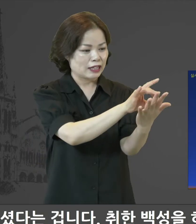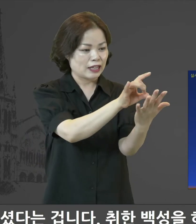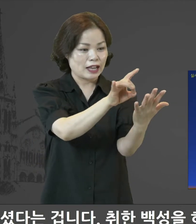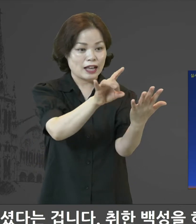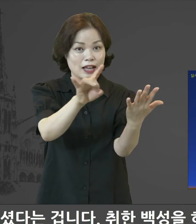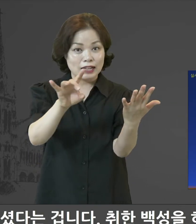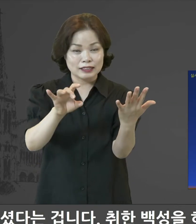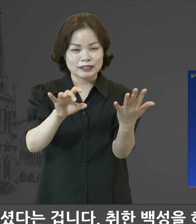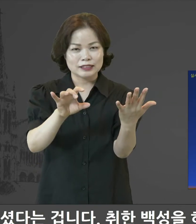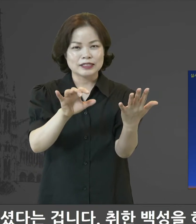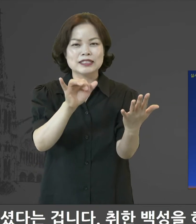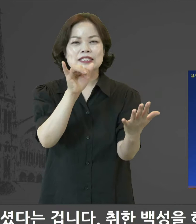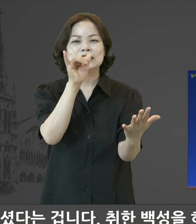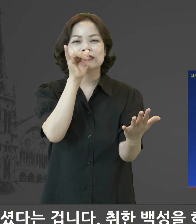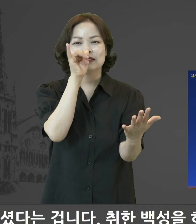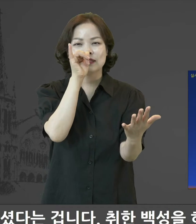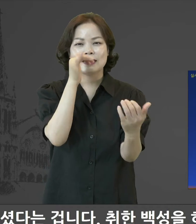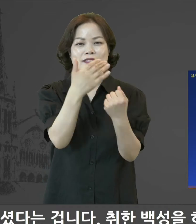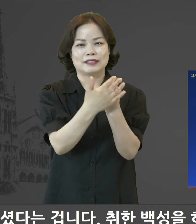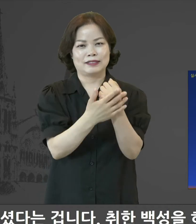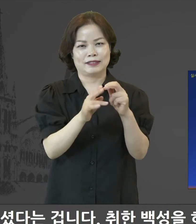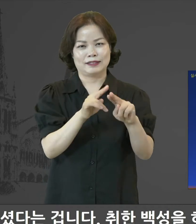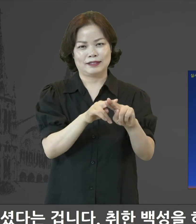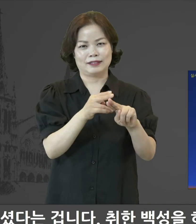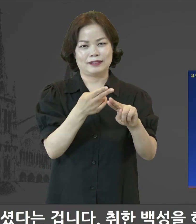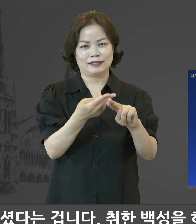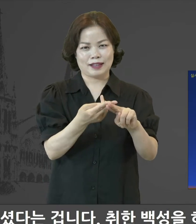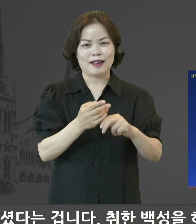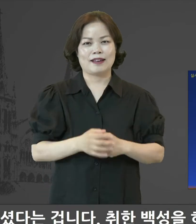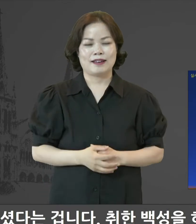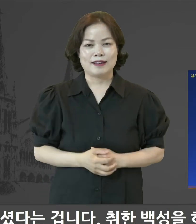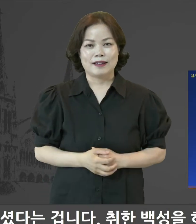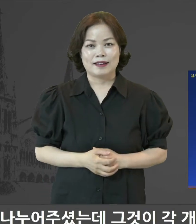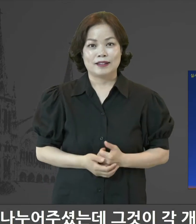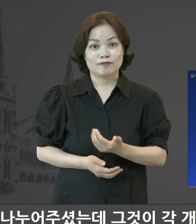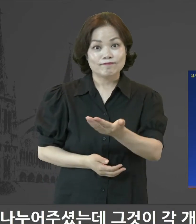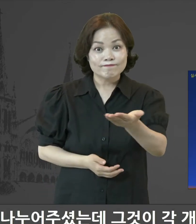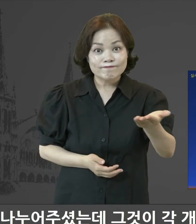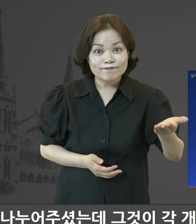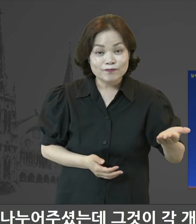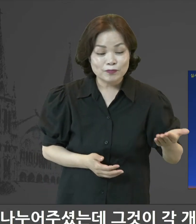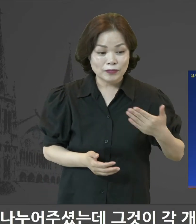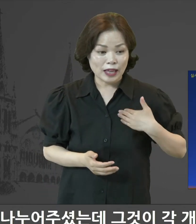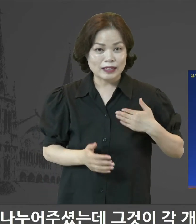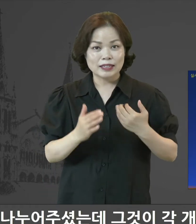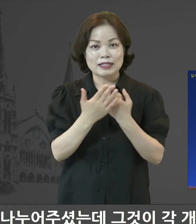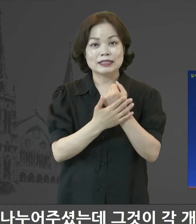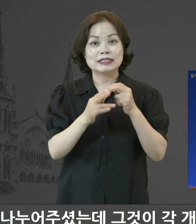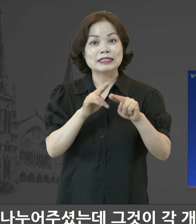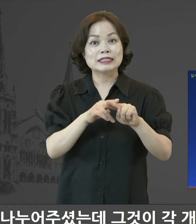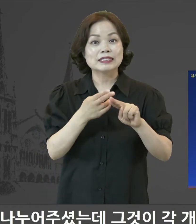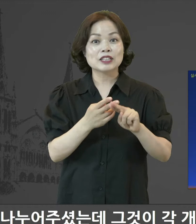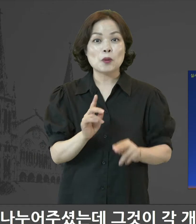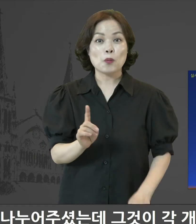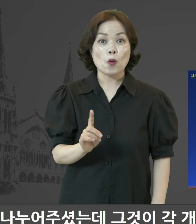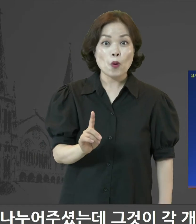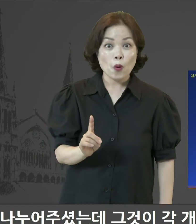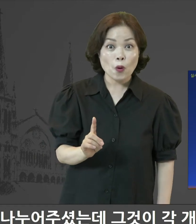개인에게 있는 은사라는 겁니다. 여러분, 나에게 있는 은사